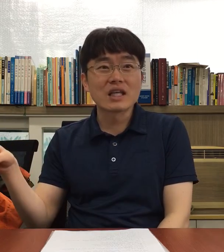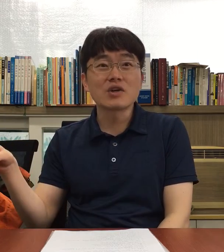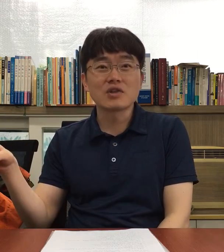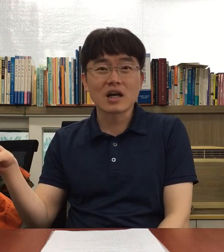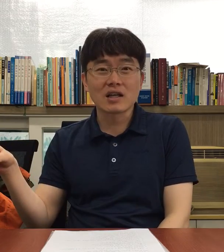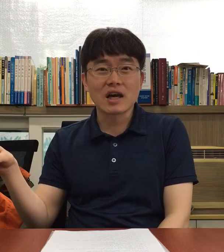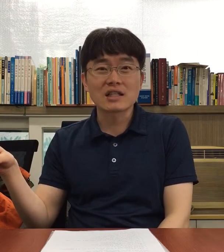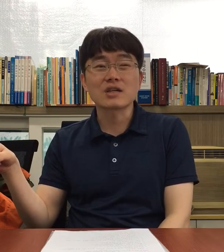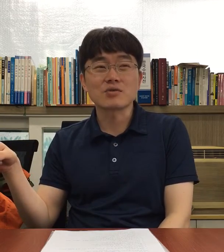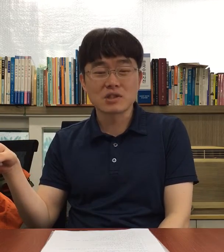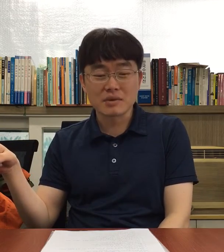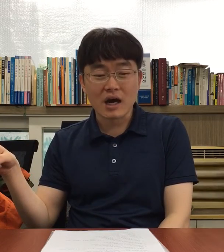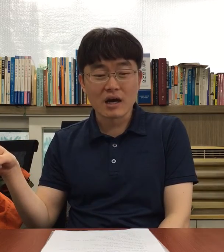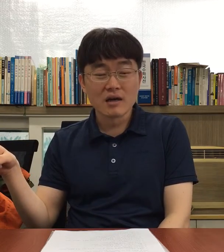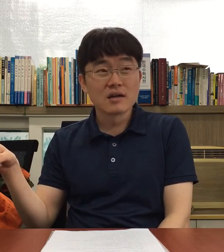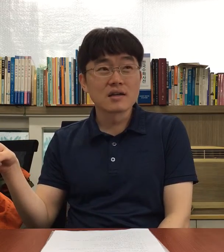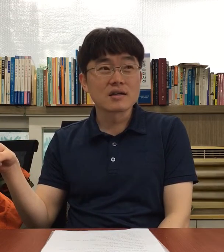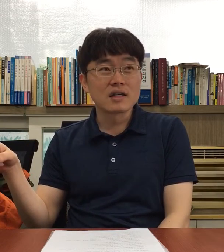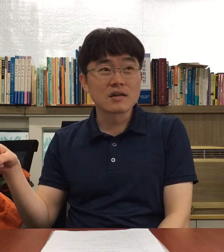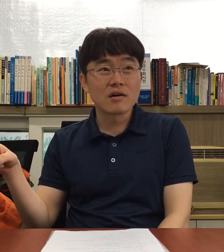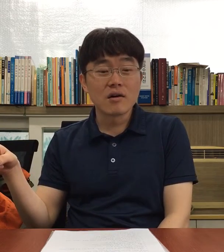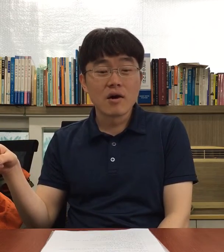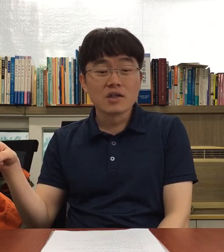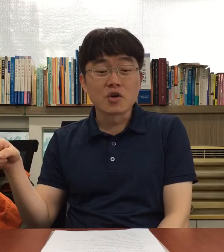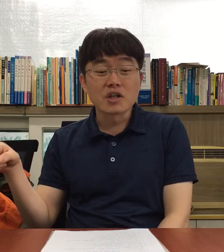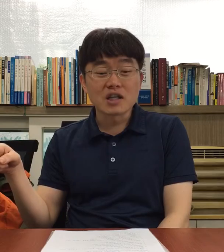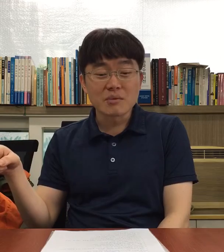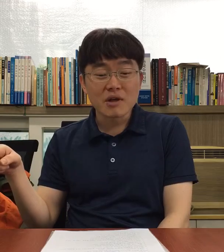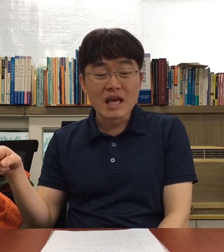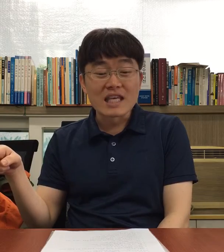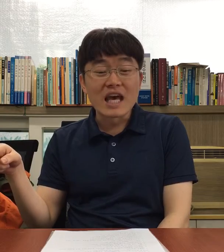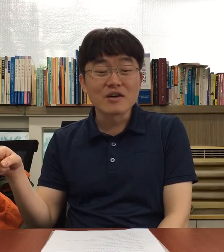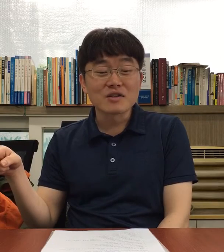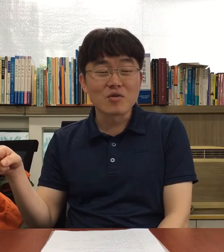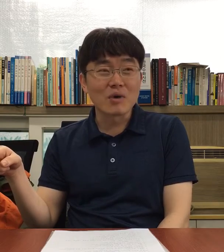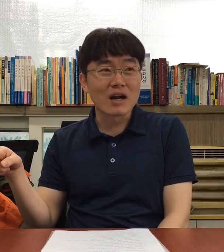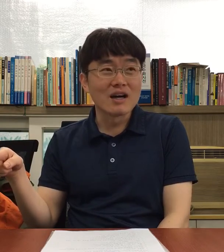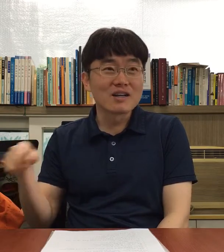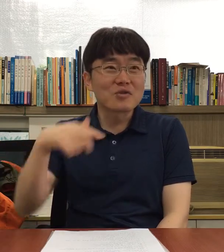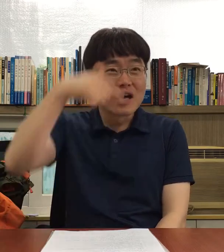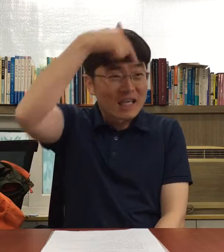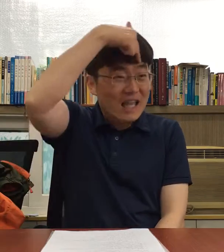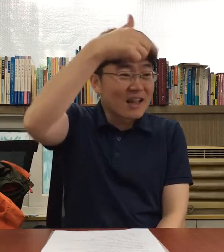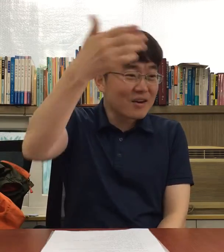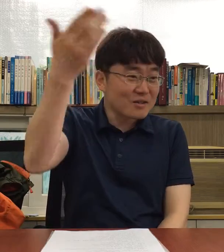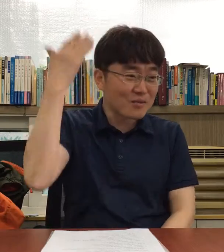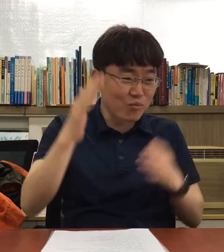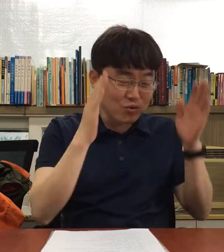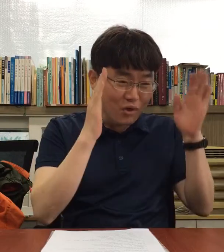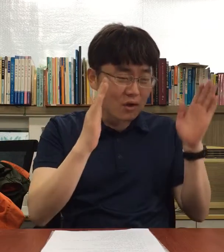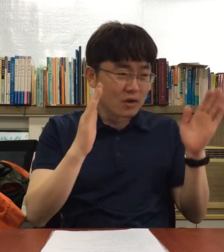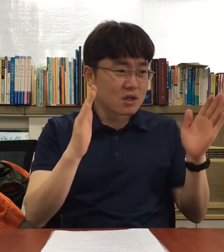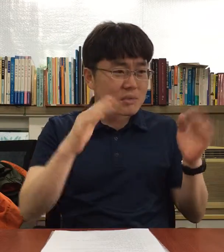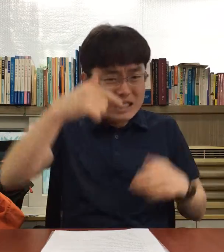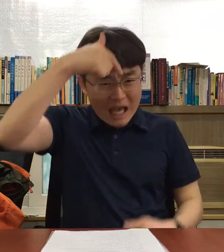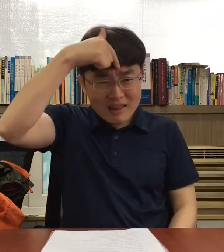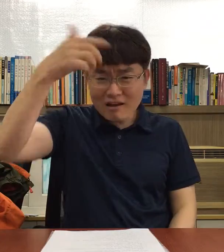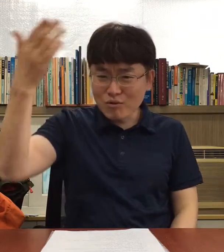이어져 나가는 게 가장 좋습니다. 그래서 정리를 하자면 옛것을 공부하라. 그것도 옛날 것을 공부? 그럼 옛날을